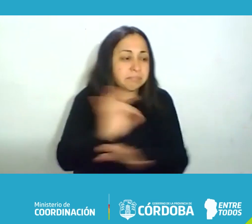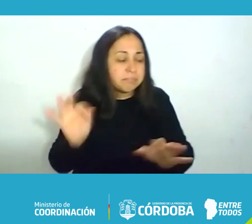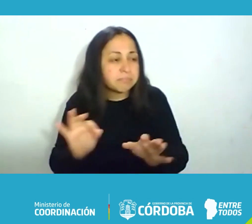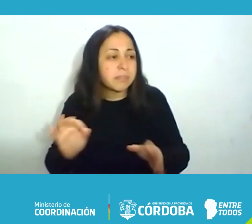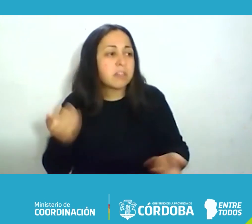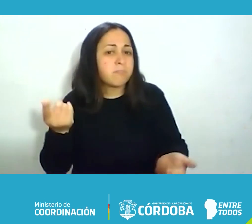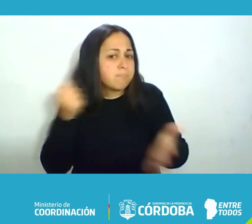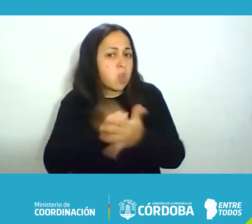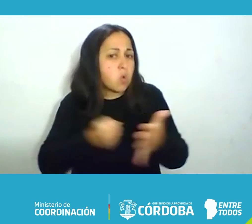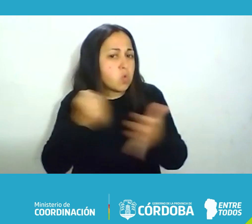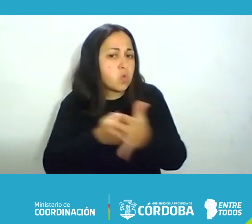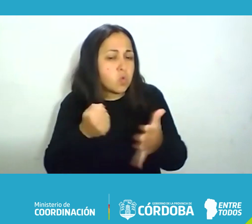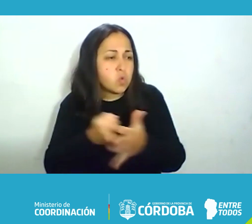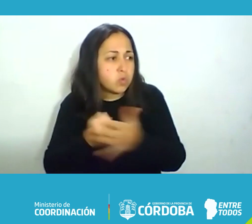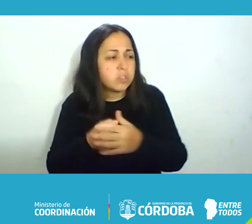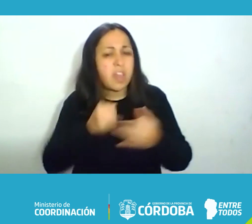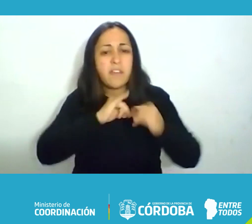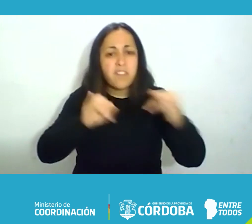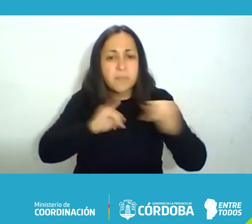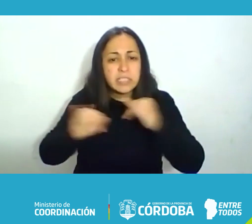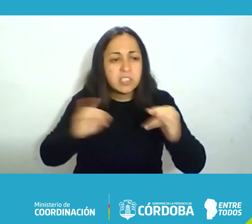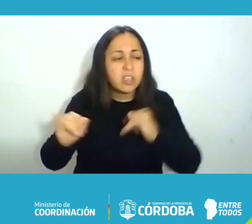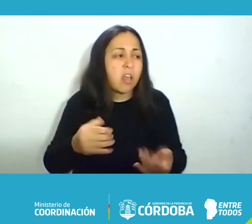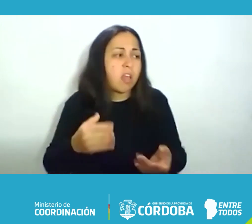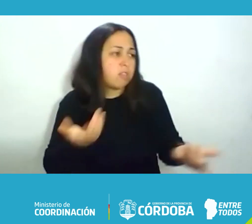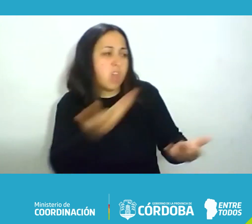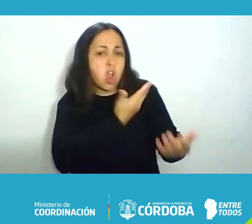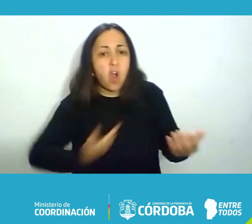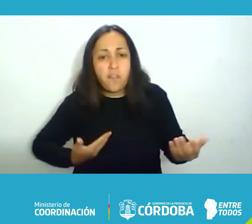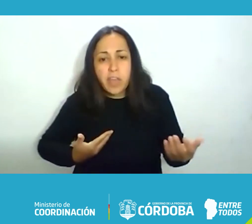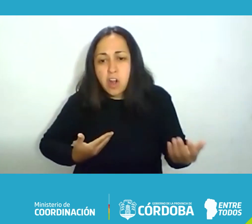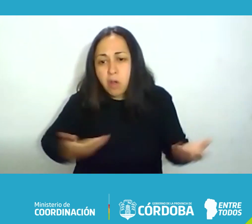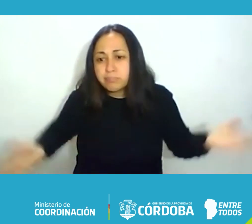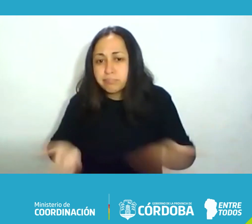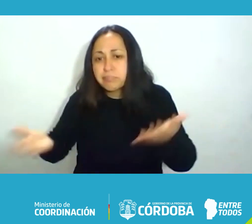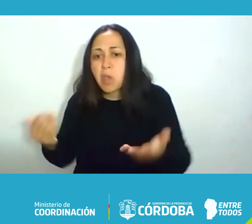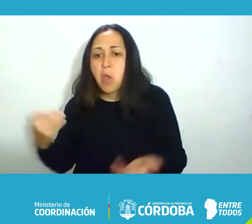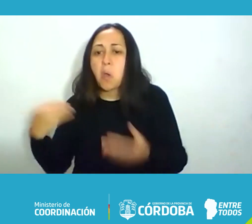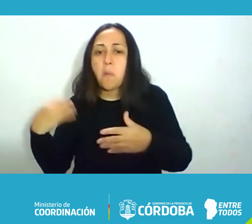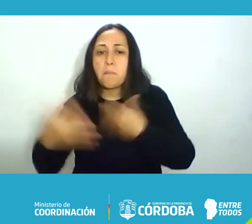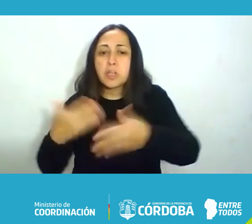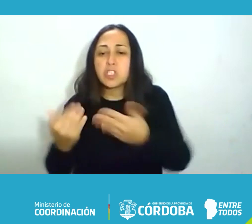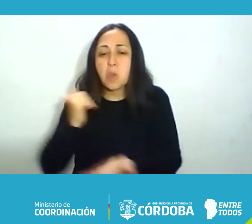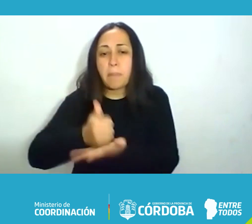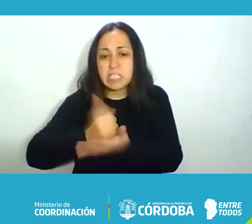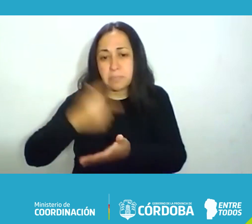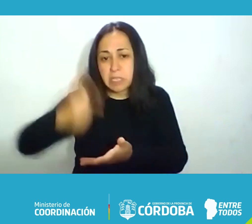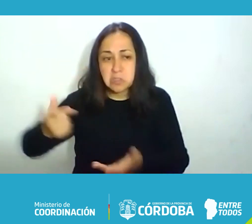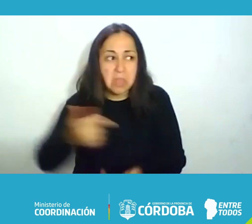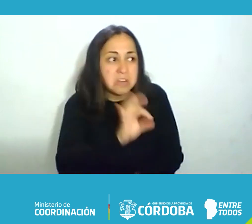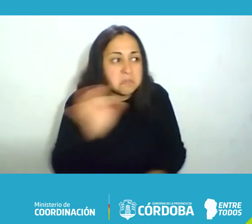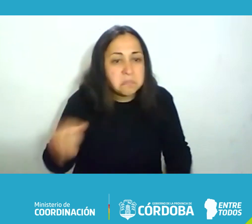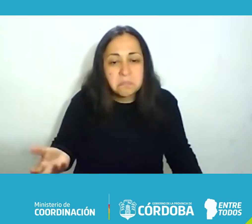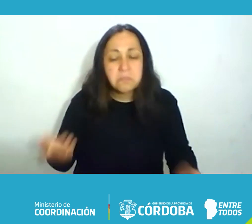Manifiesta seguidamente que ha sido una lucha constante y tiranía por la información, denuncia que el gobierno no promovió ningún proceso de participación ciudadana, no es el espacio al que tienen